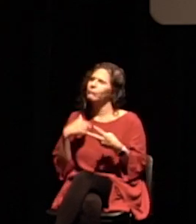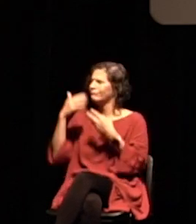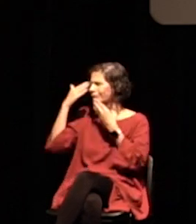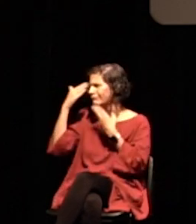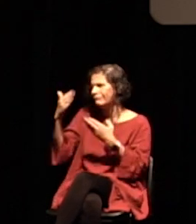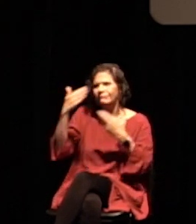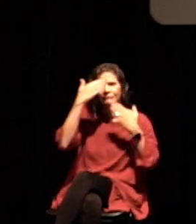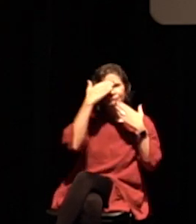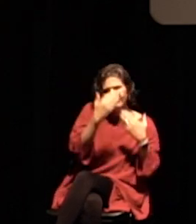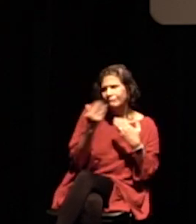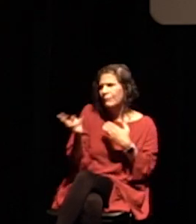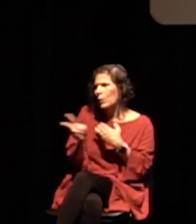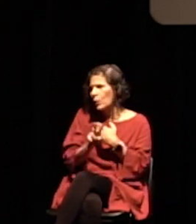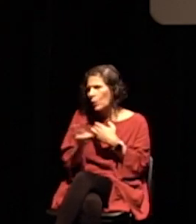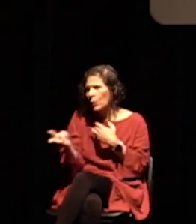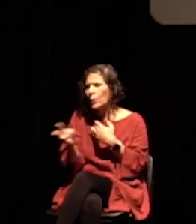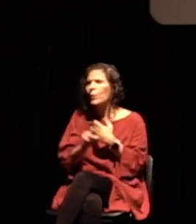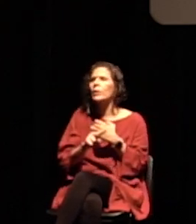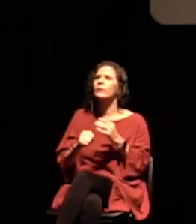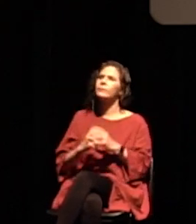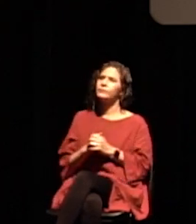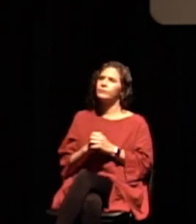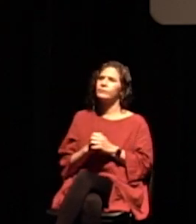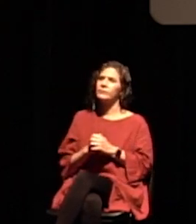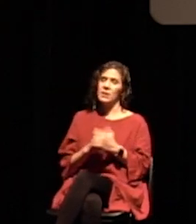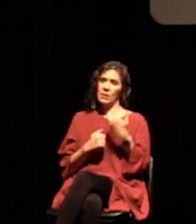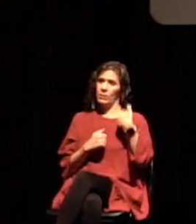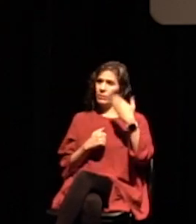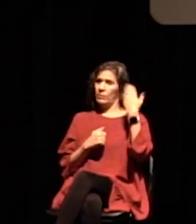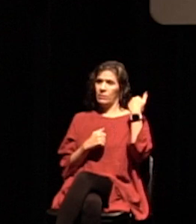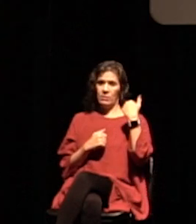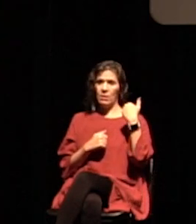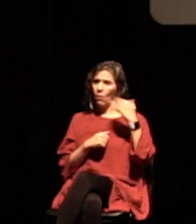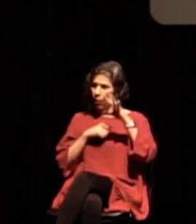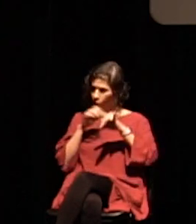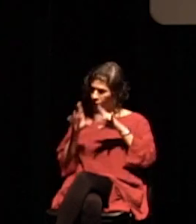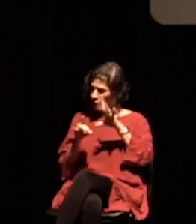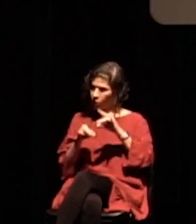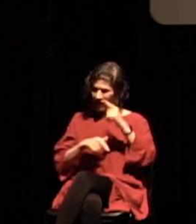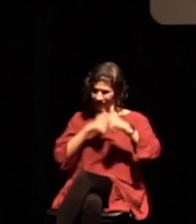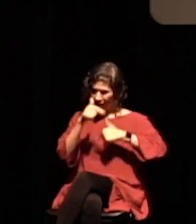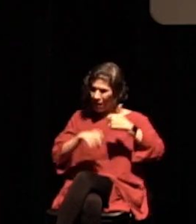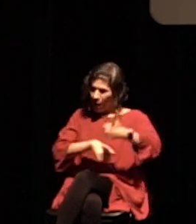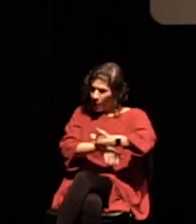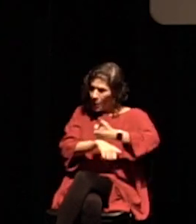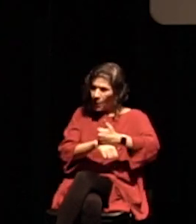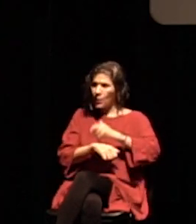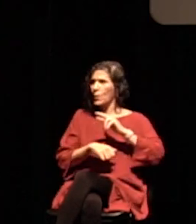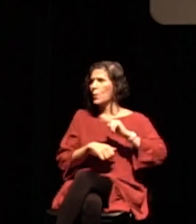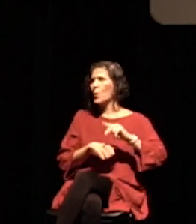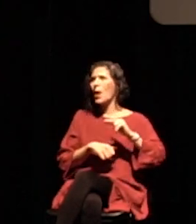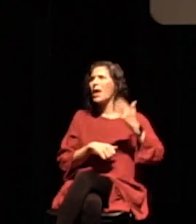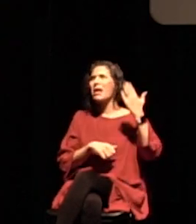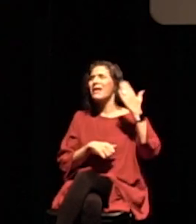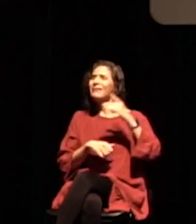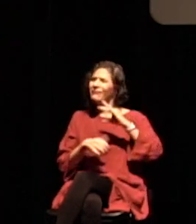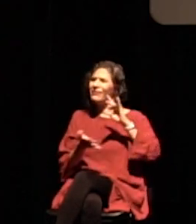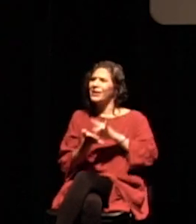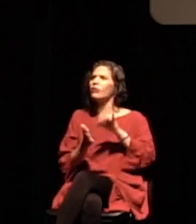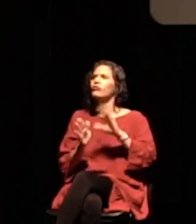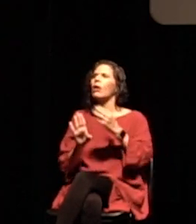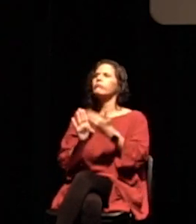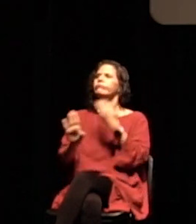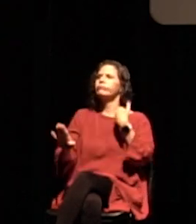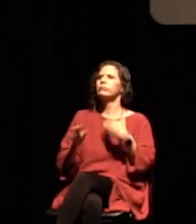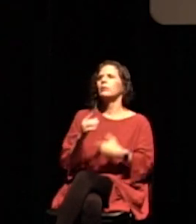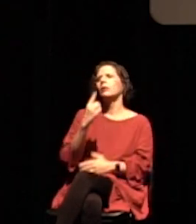grata, eu não atuava como curadora quase 15 anos, uns 12, 13